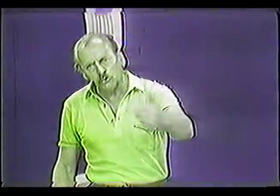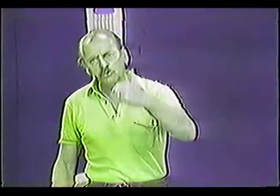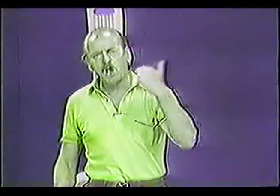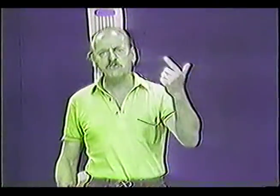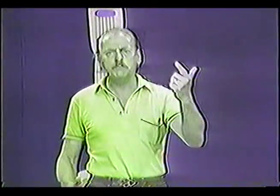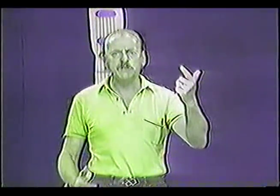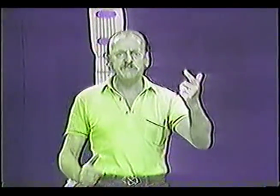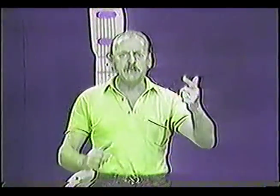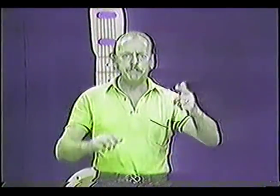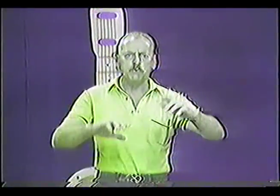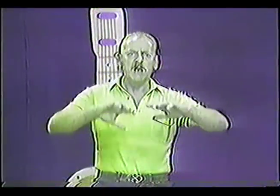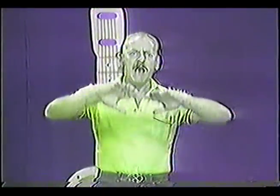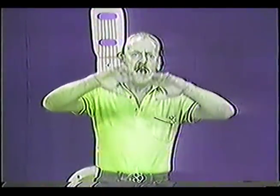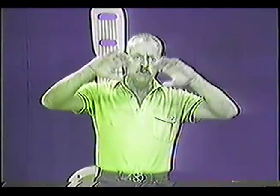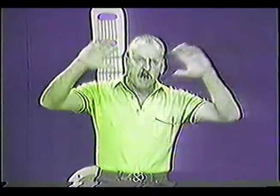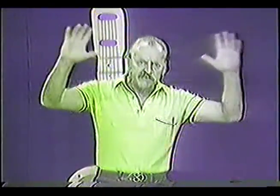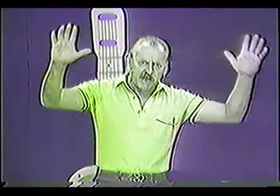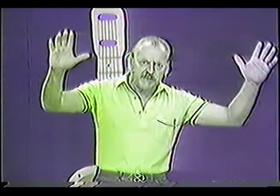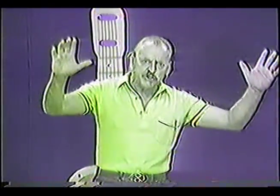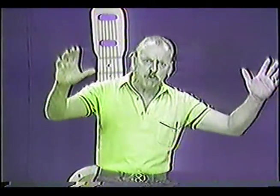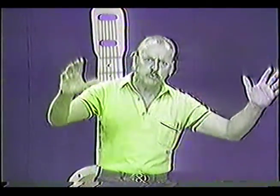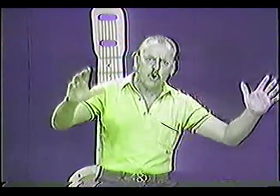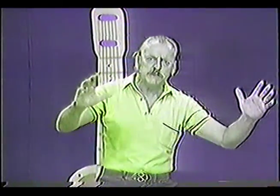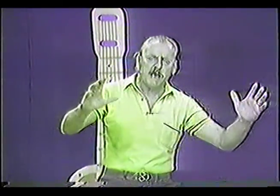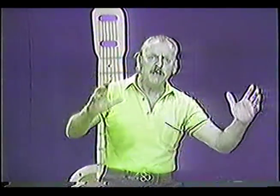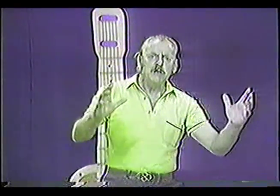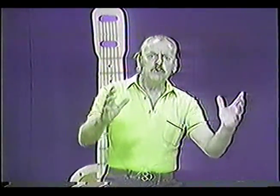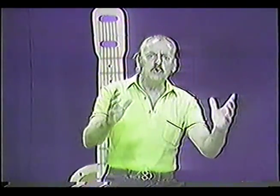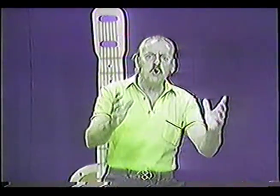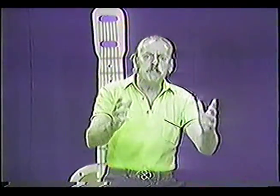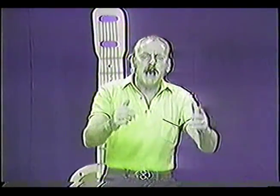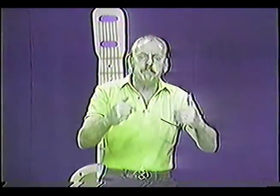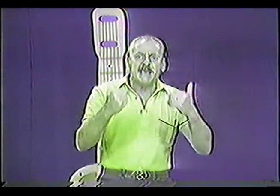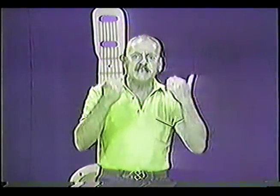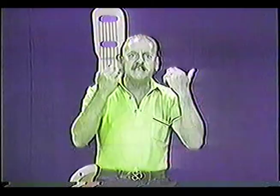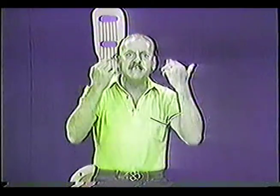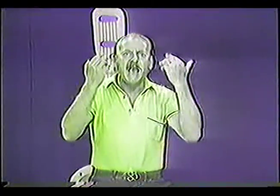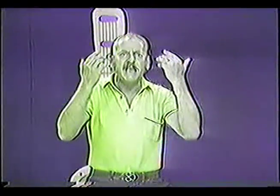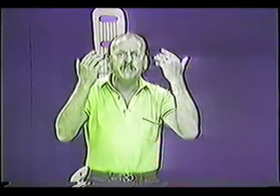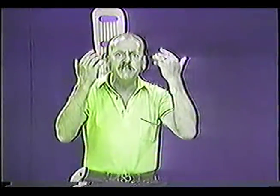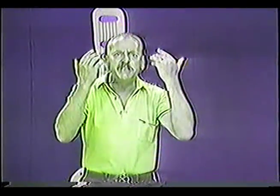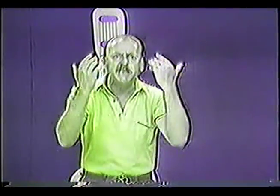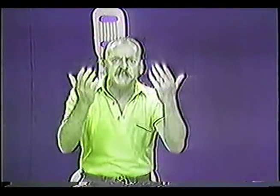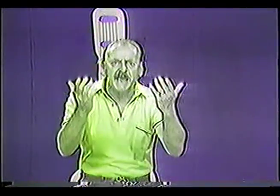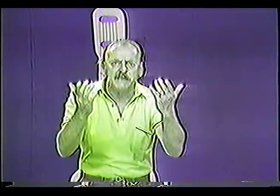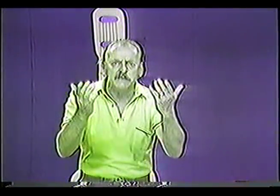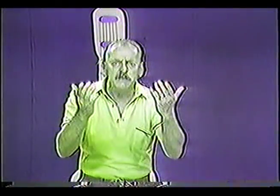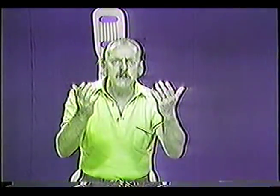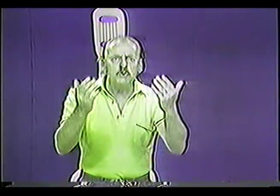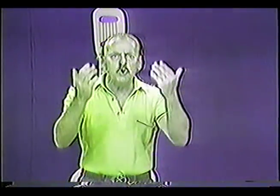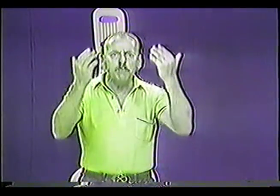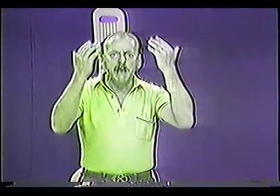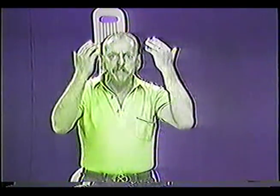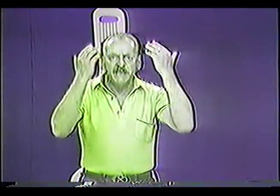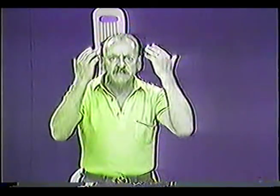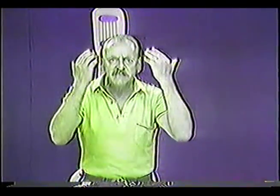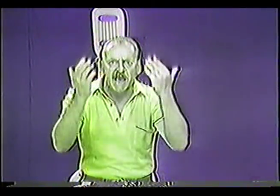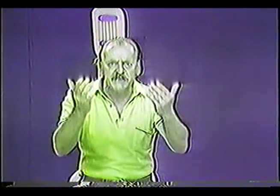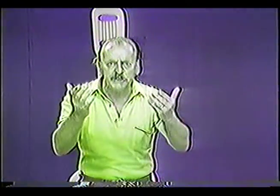o nosso município, a nossa região toda, numa mensagem de quem? Numa mensagem